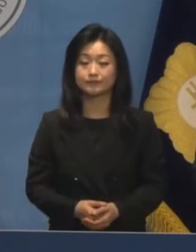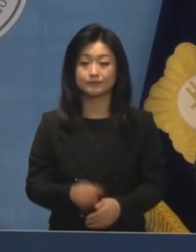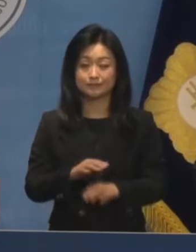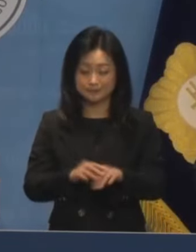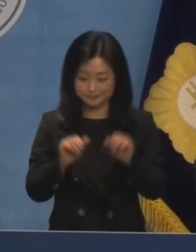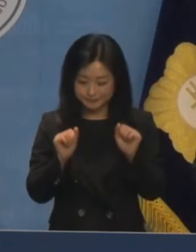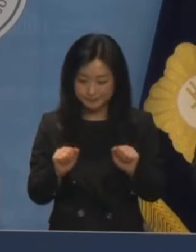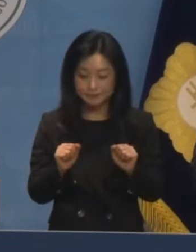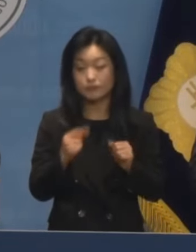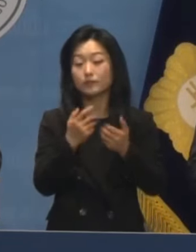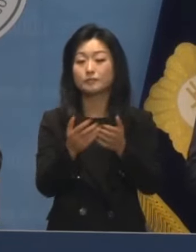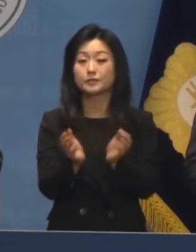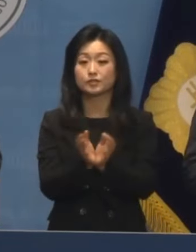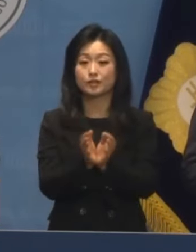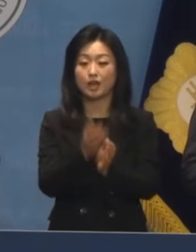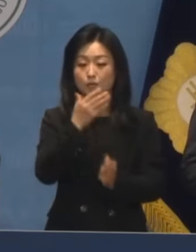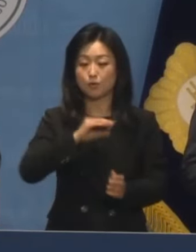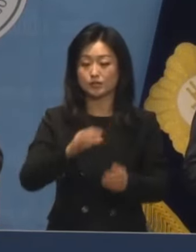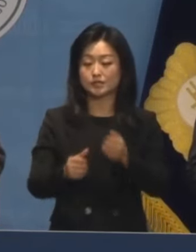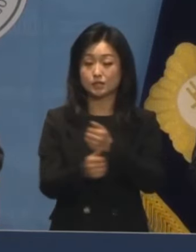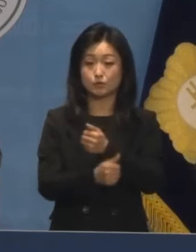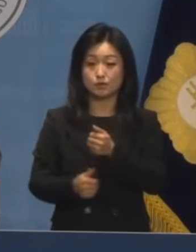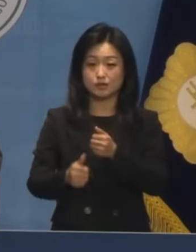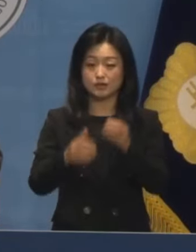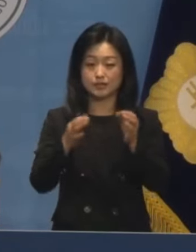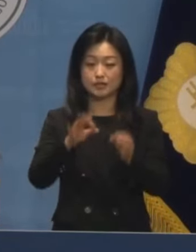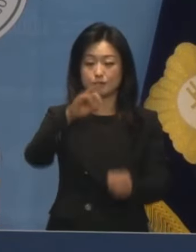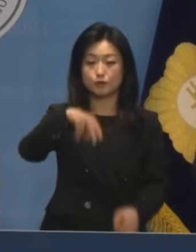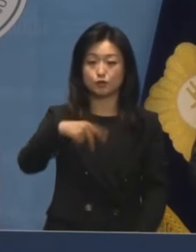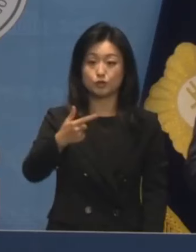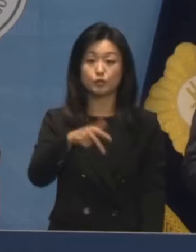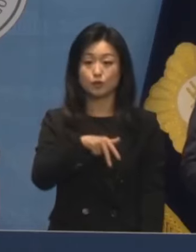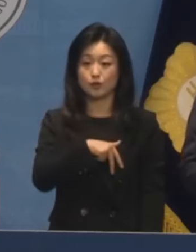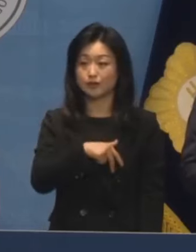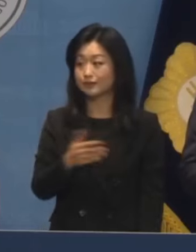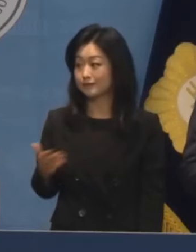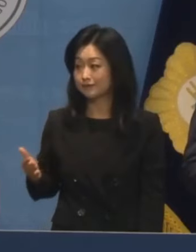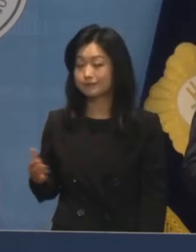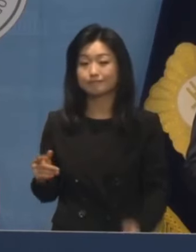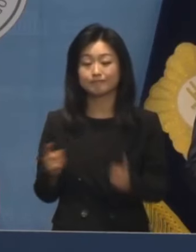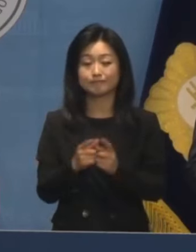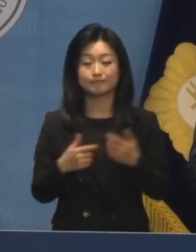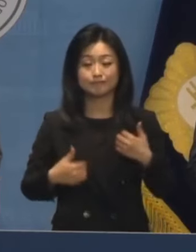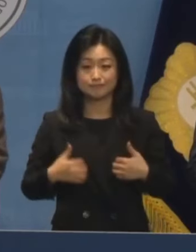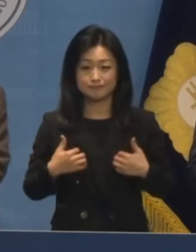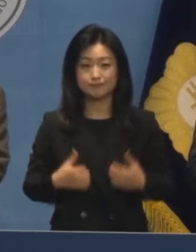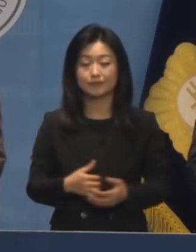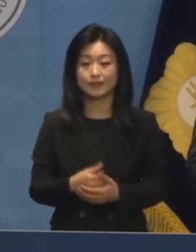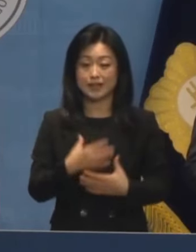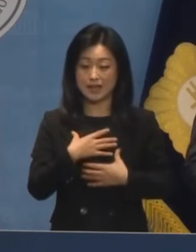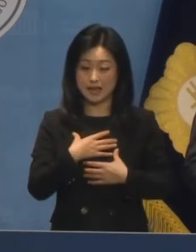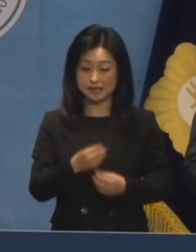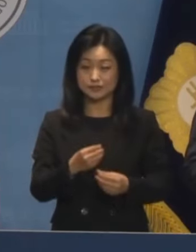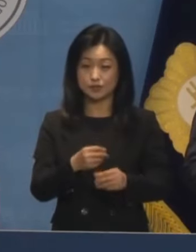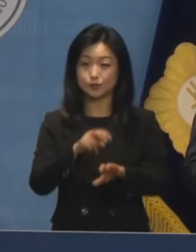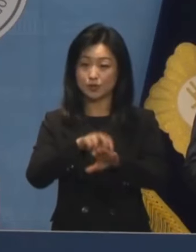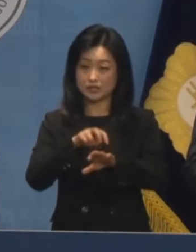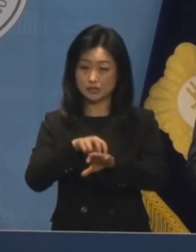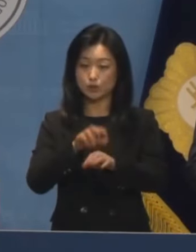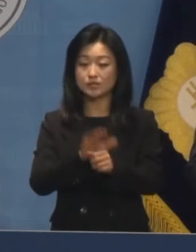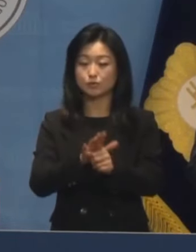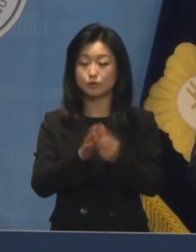안녕하십니까 더불어민주당 보건복지위원회 김윤 위원입니다 안전대책 및 의료 지원 부분에